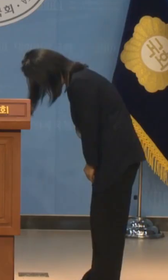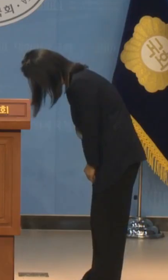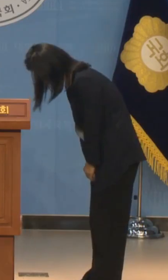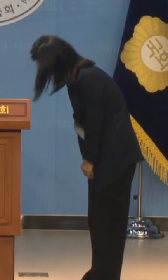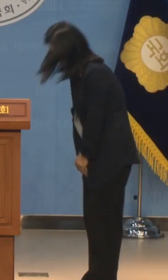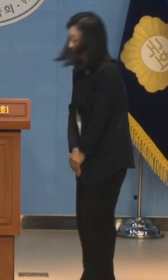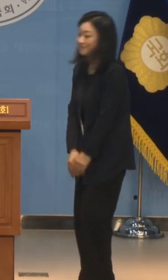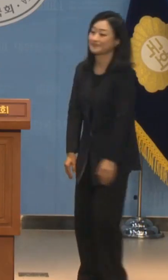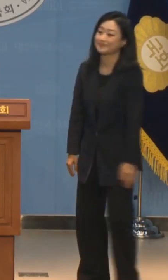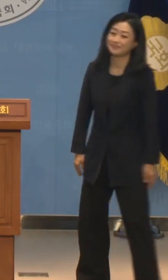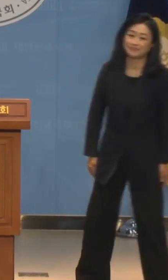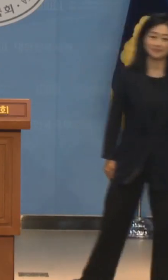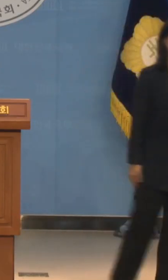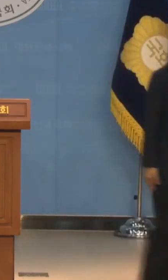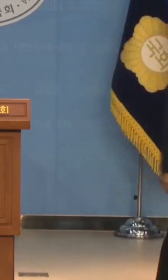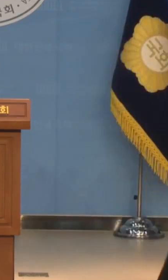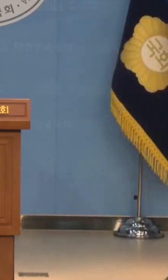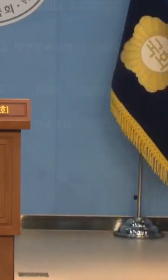V